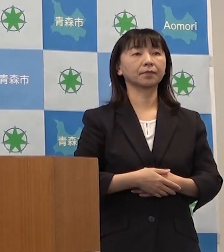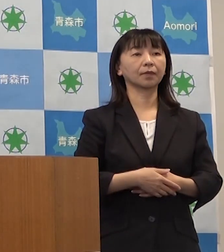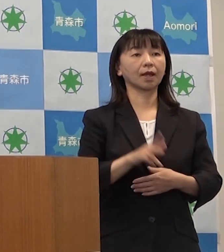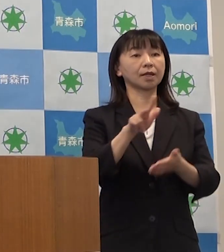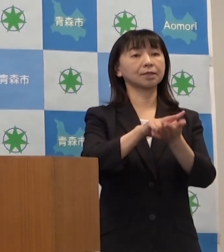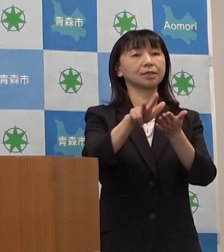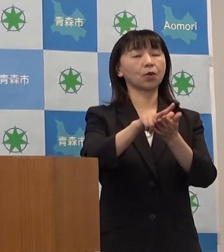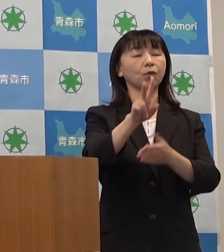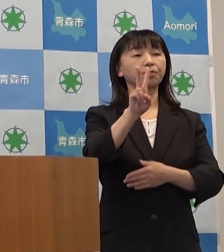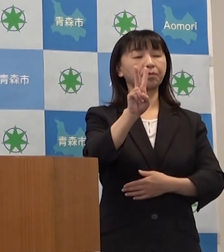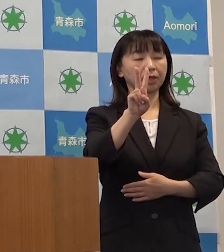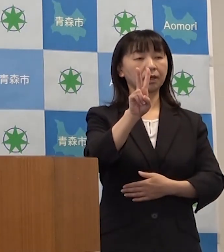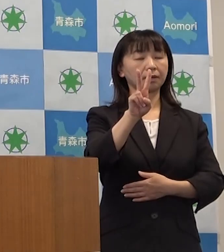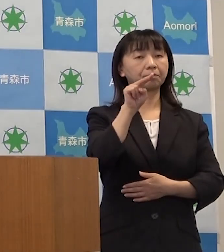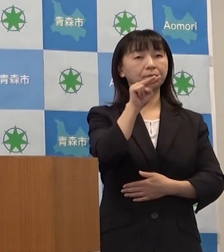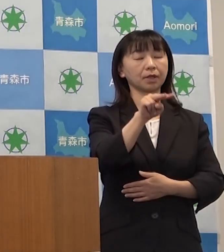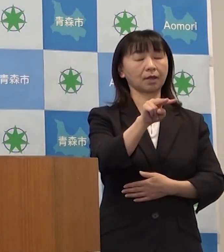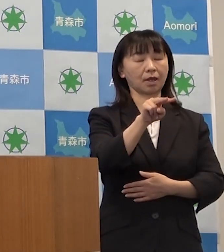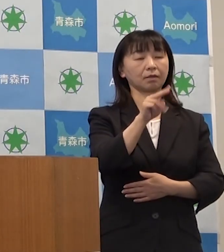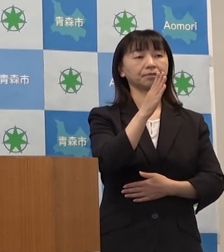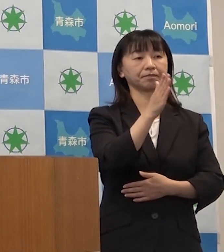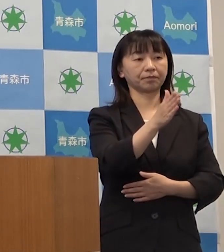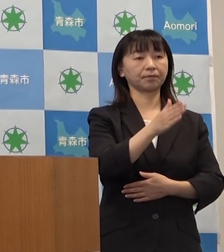資料の2ページをご覧ください。